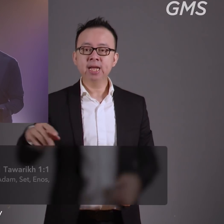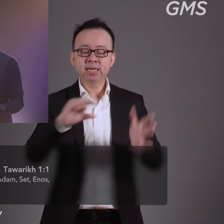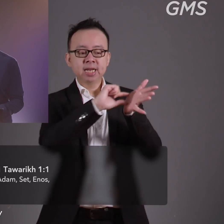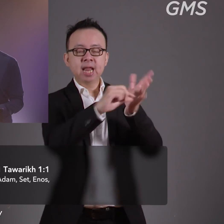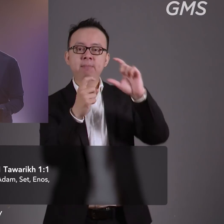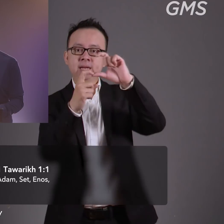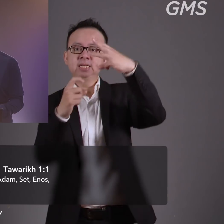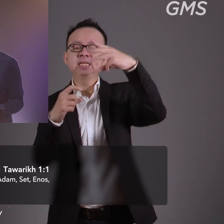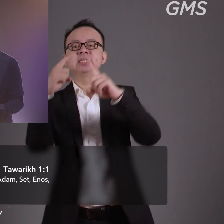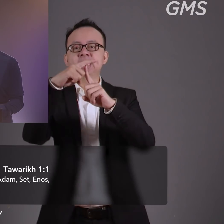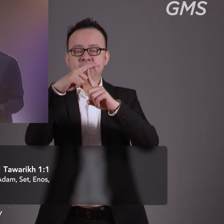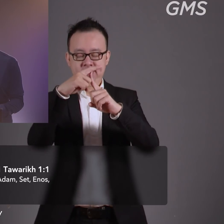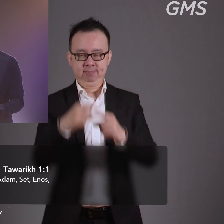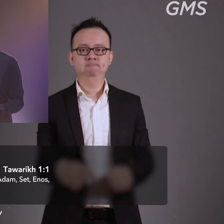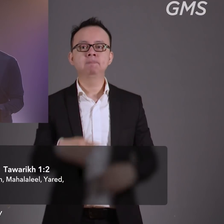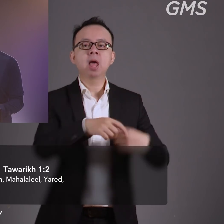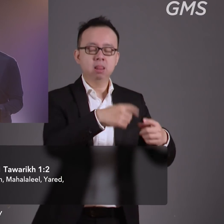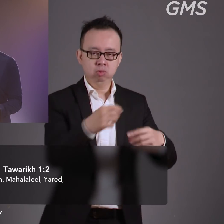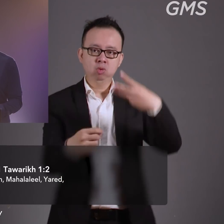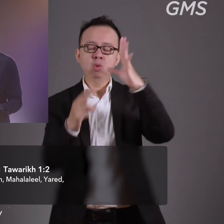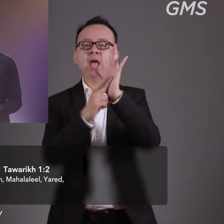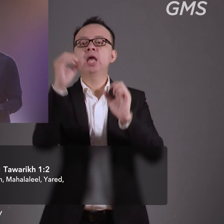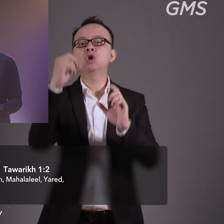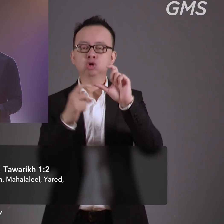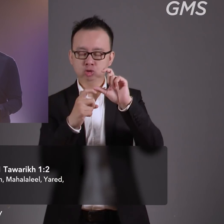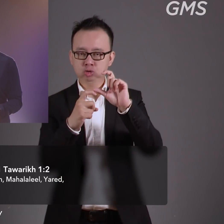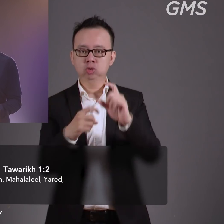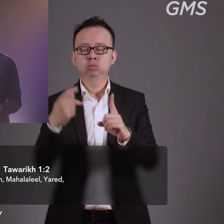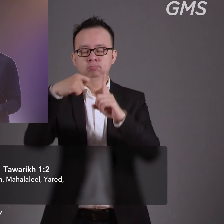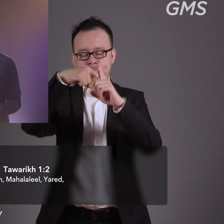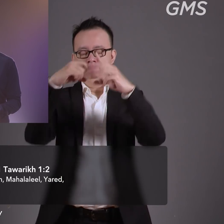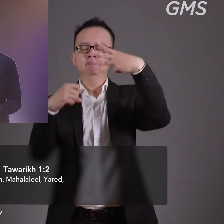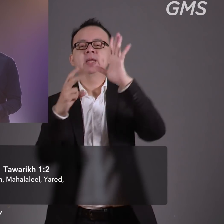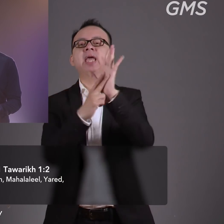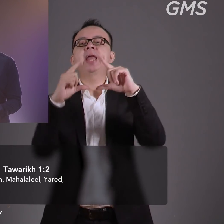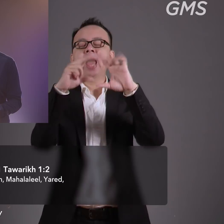Lalu Set memperanakan Enos, lalu Kenan, Mahalalel,